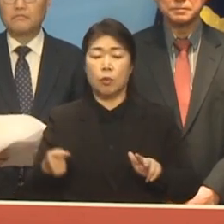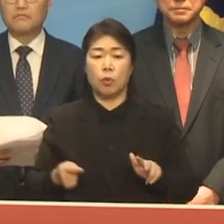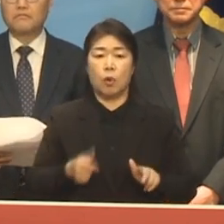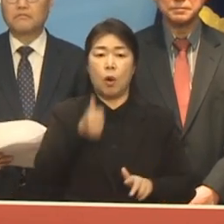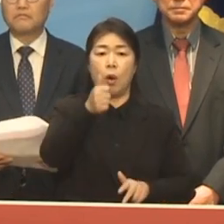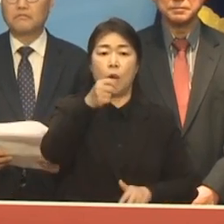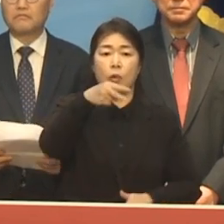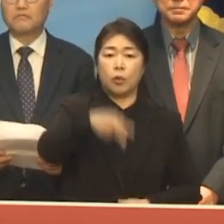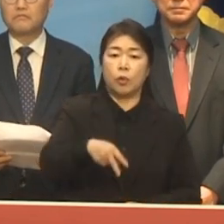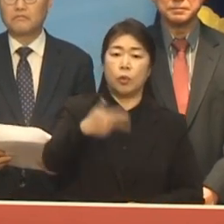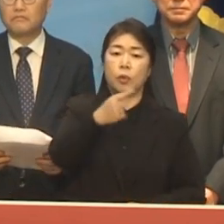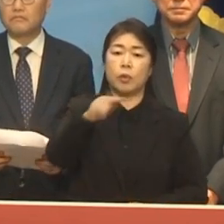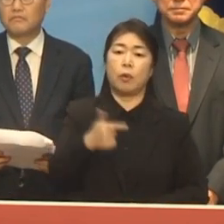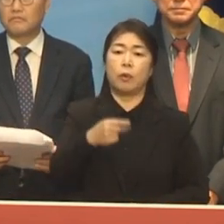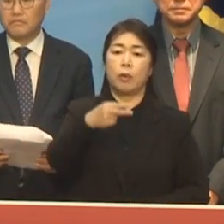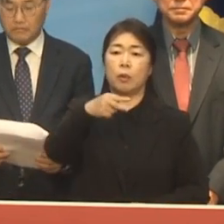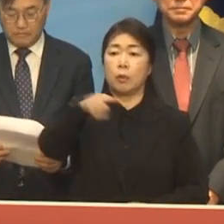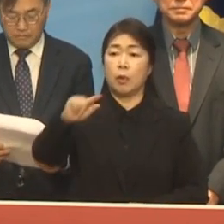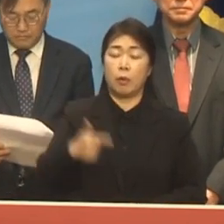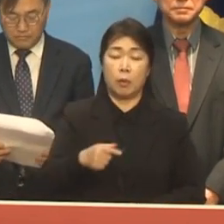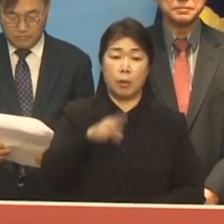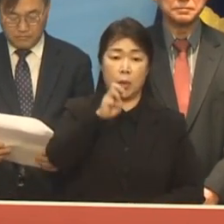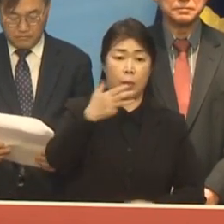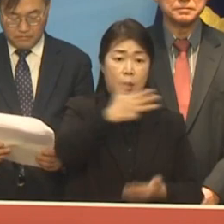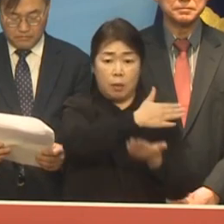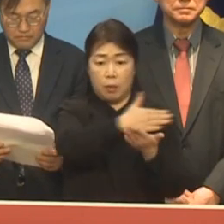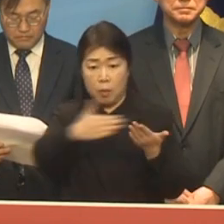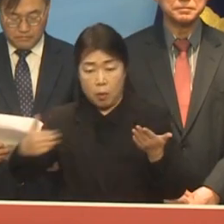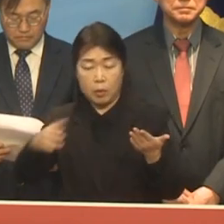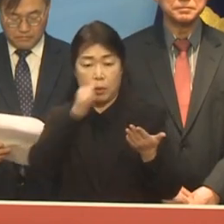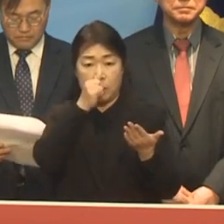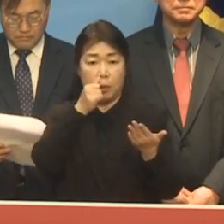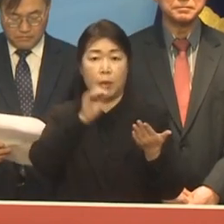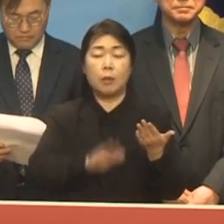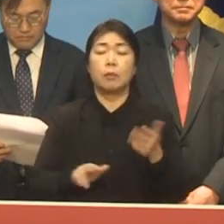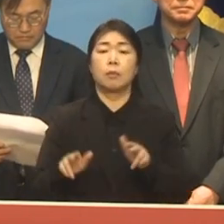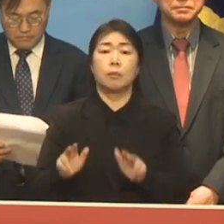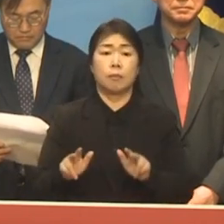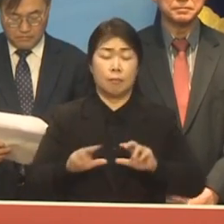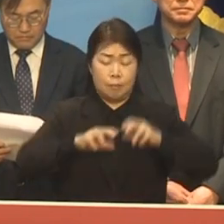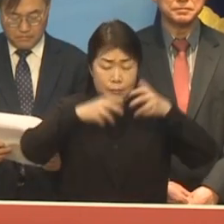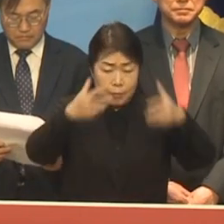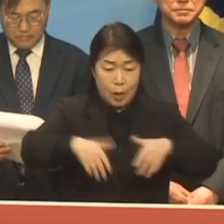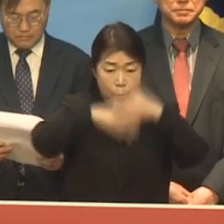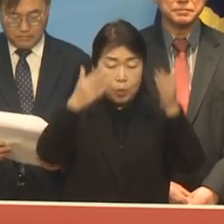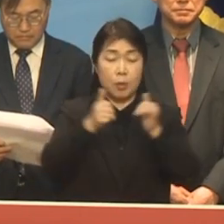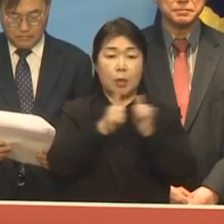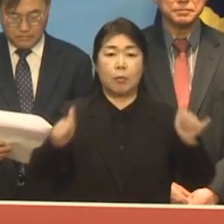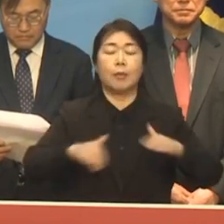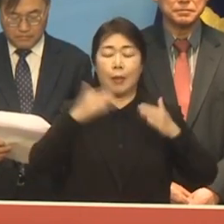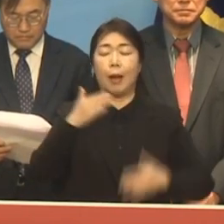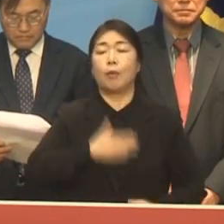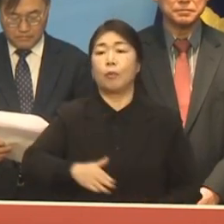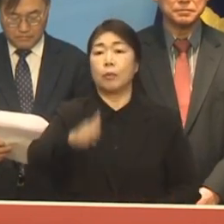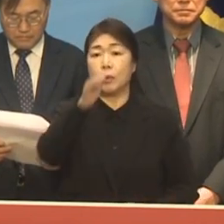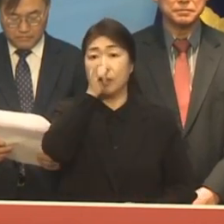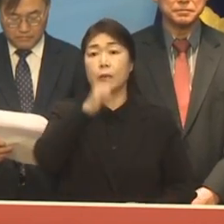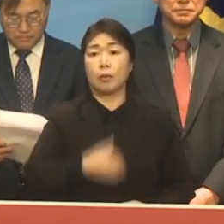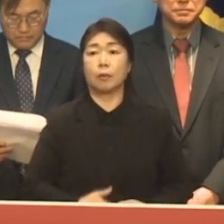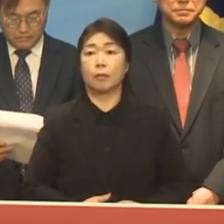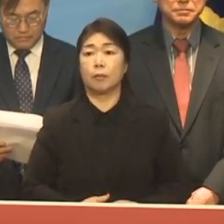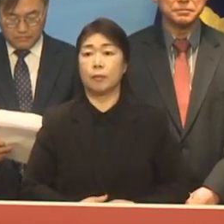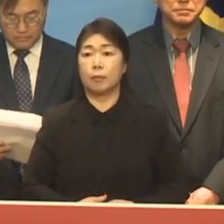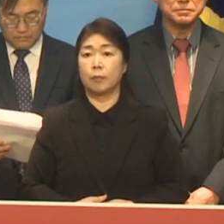휴전선이라는 대립의 분단선이 존재하는 엄중한 현실을 전 세계 모든 사람이 다 알고 있다는